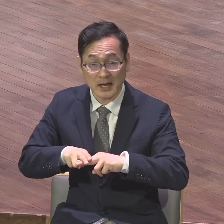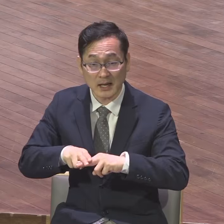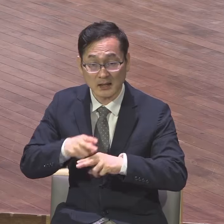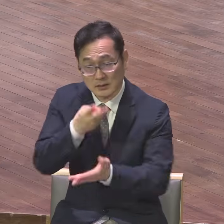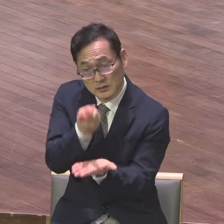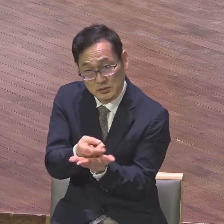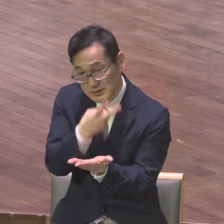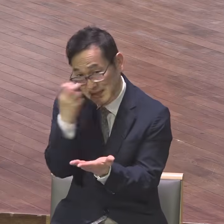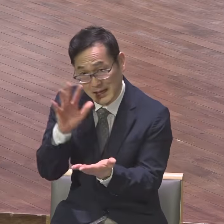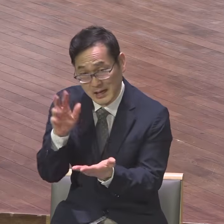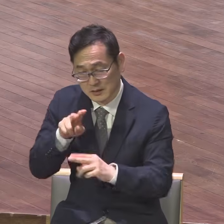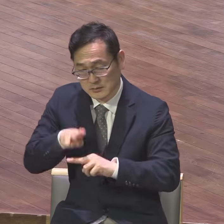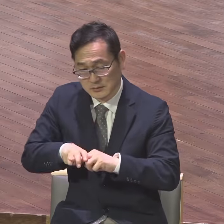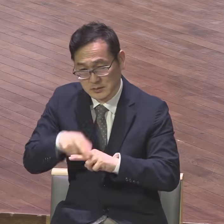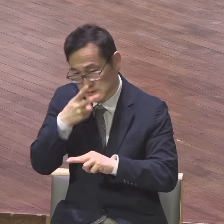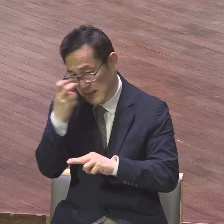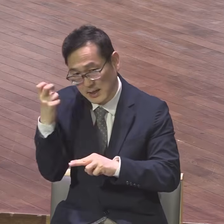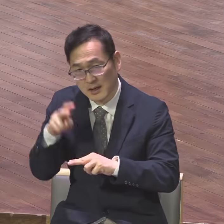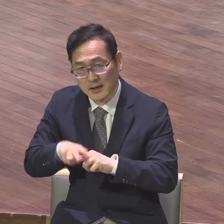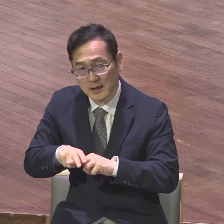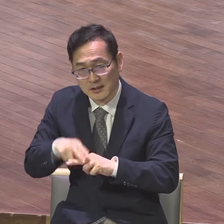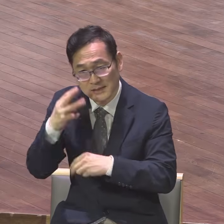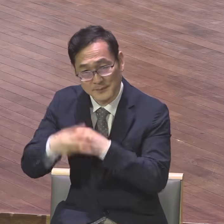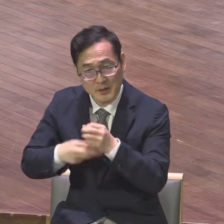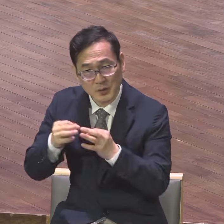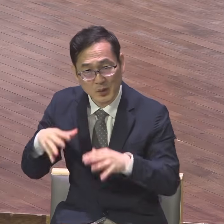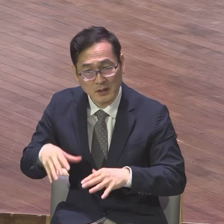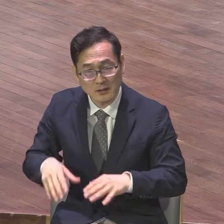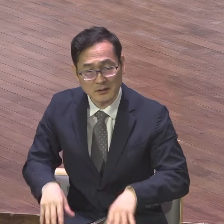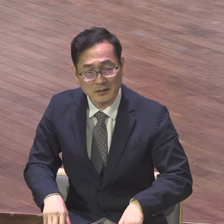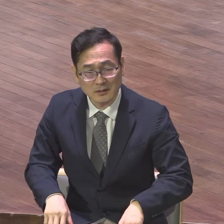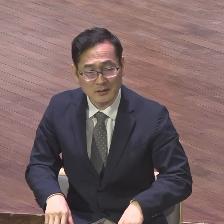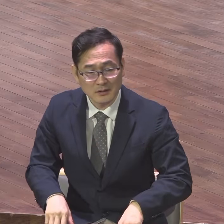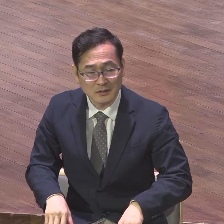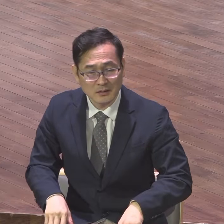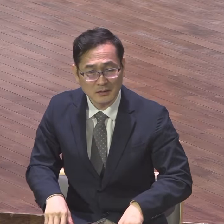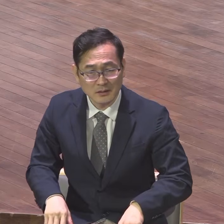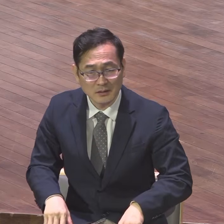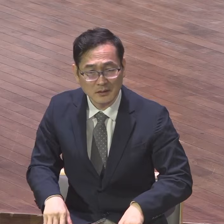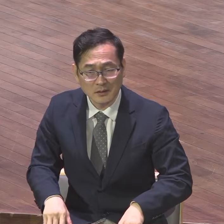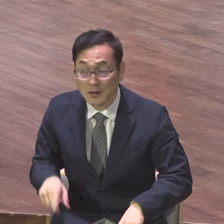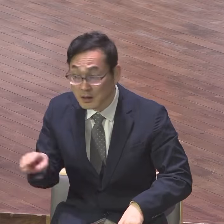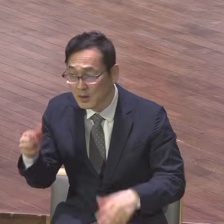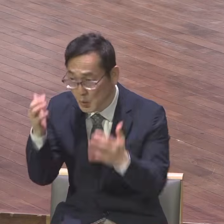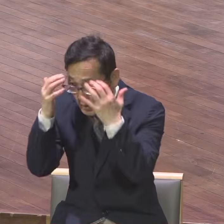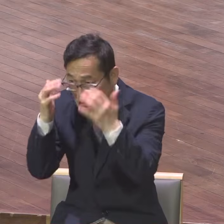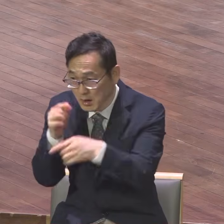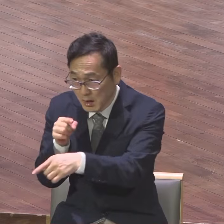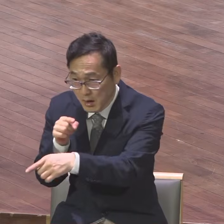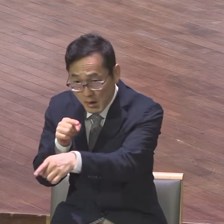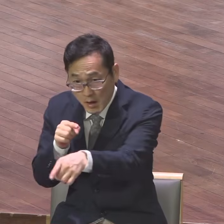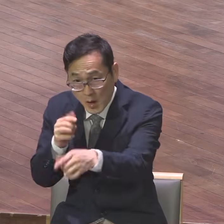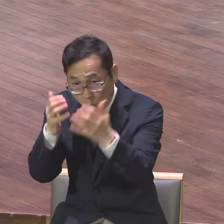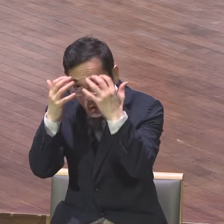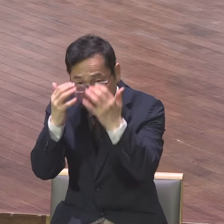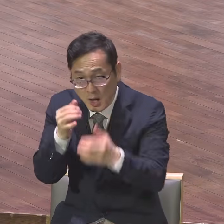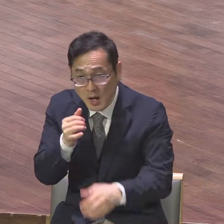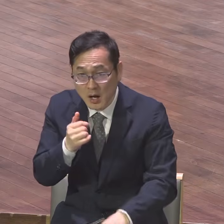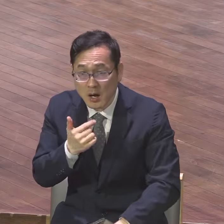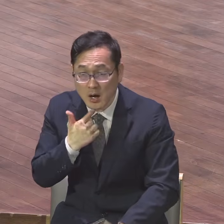그런 고난을 전 당한 사람이에요. 기도 체질도 아니고 전도 체질도 아니고 솔직히 목사 체질도 아니에요.